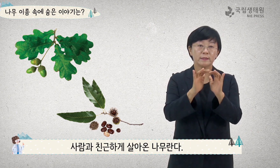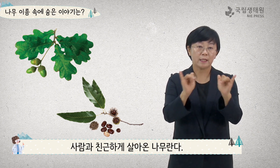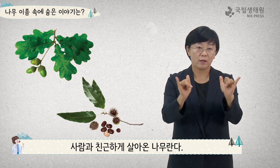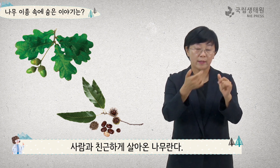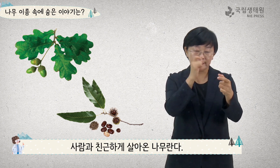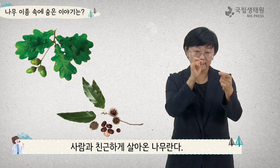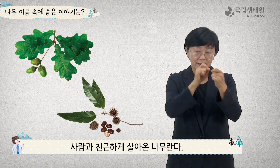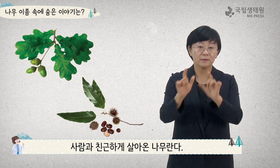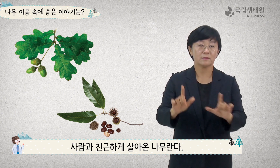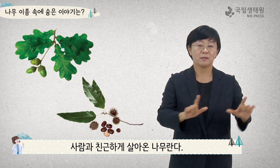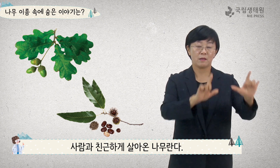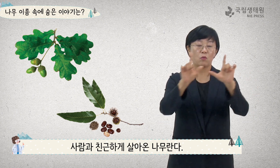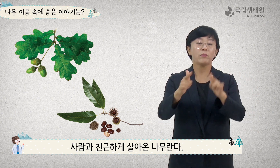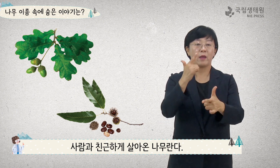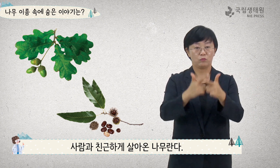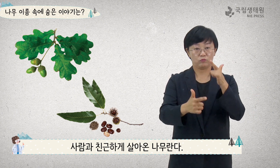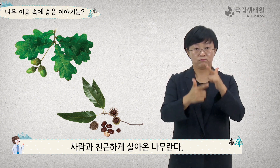사람과 친근하게 살아온 나무란다.